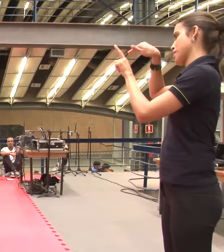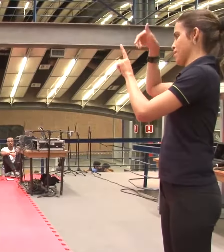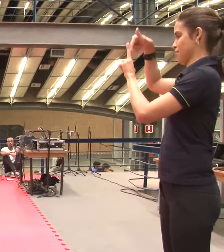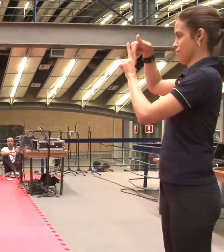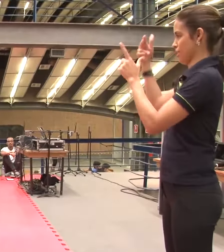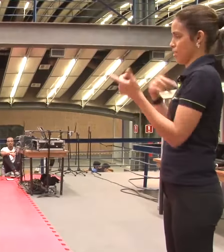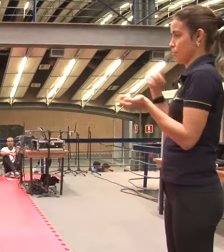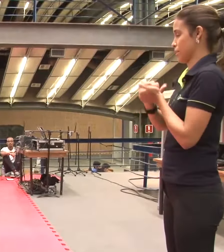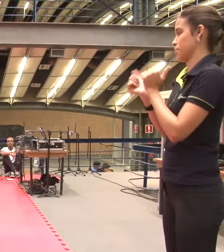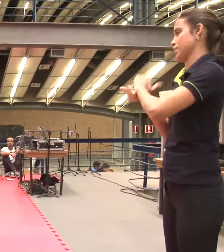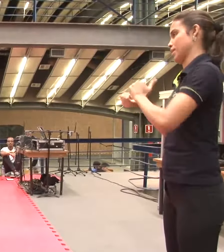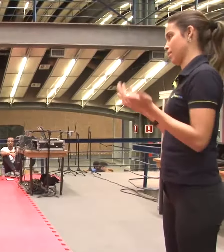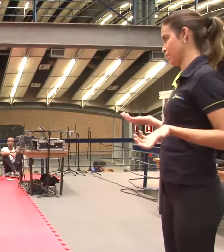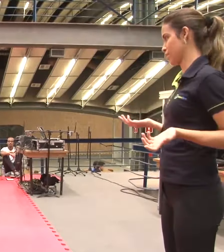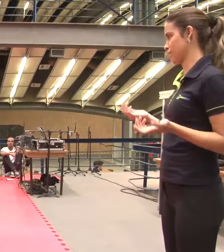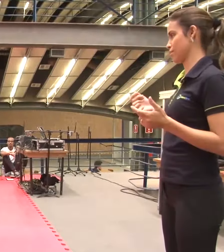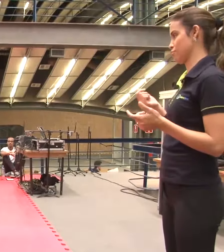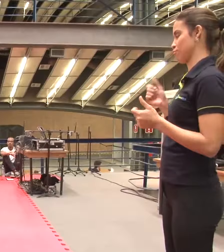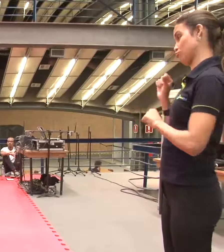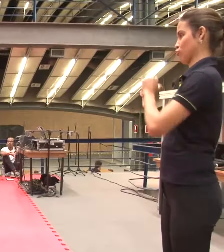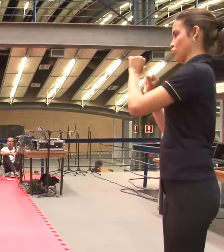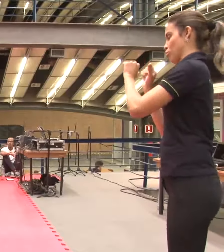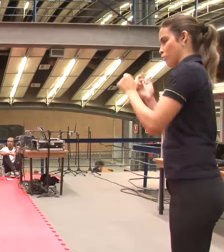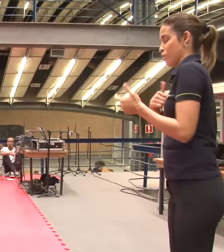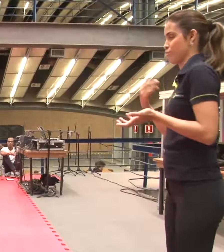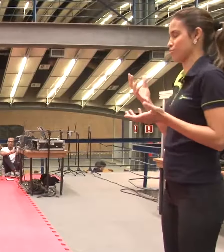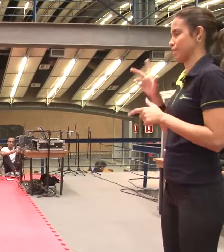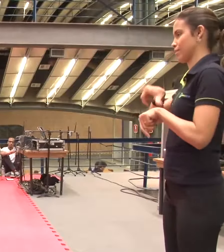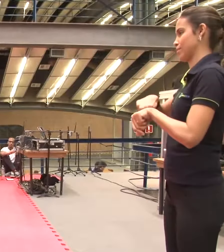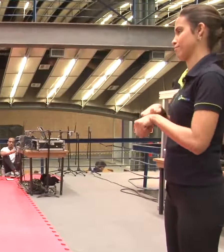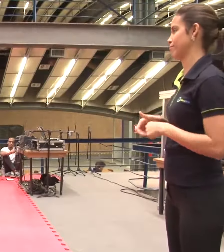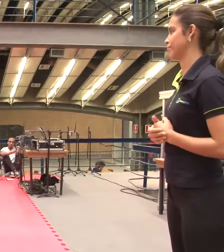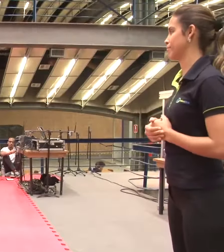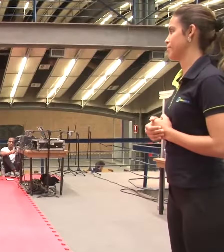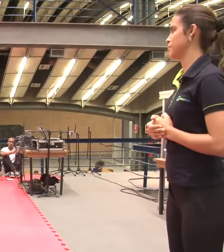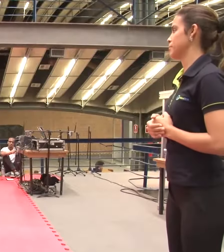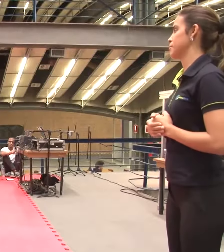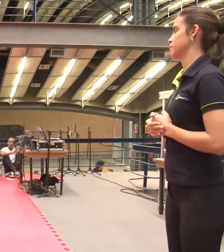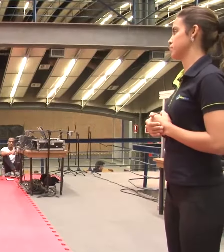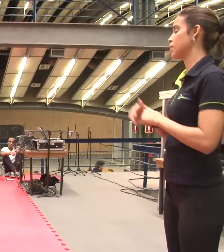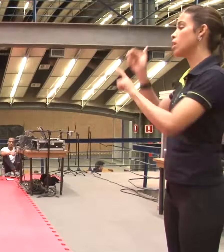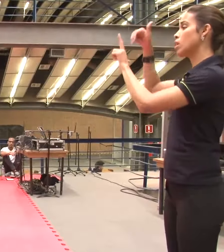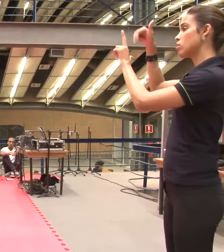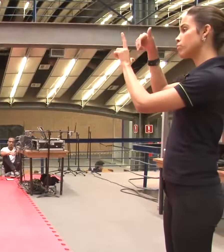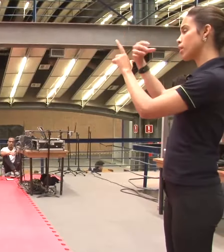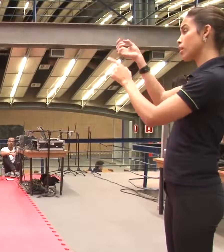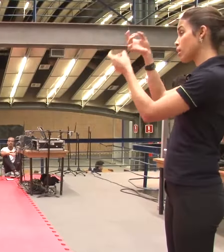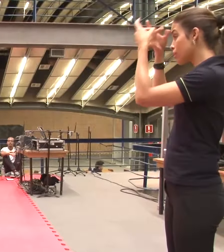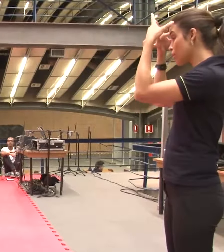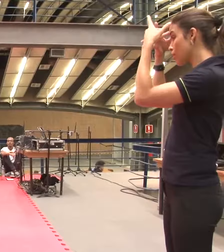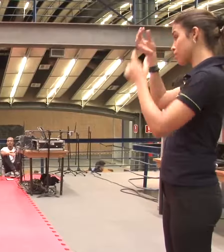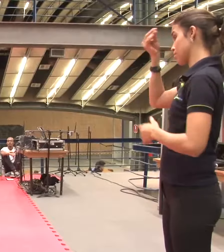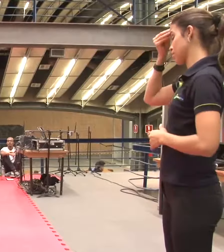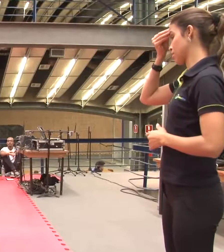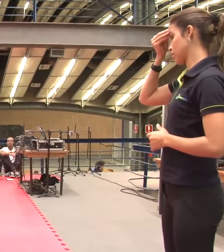update, né? Ou de upgrade, que eu não fiz ainda. A novela deixa muito fixado na cabeça da